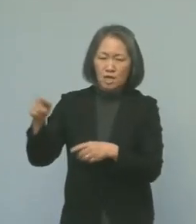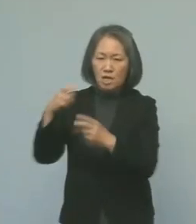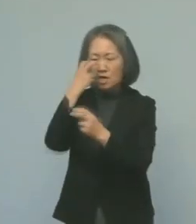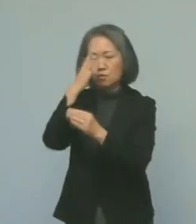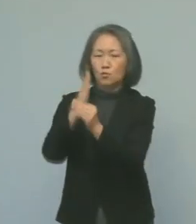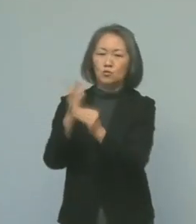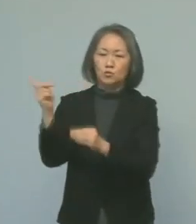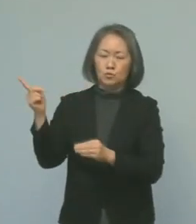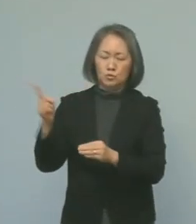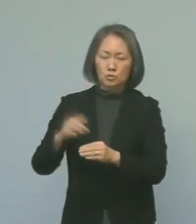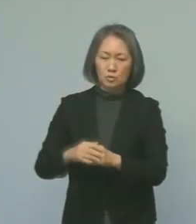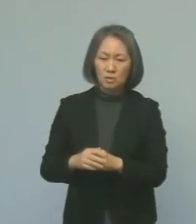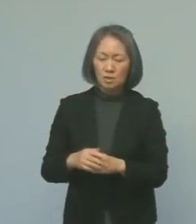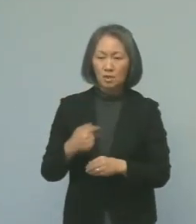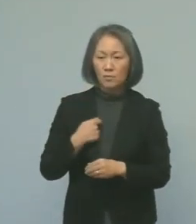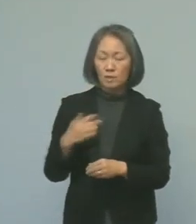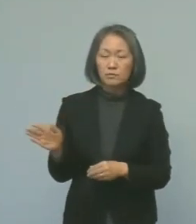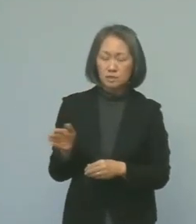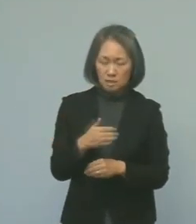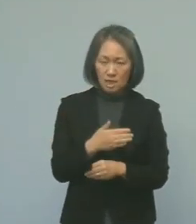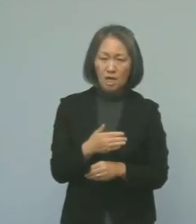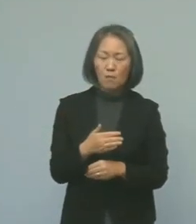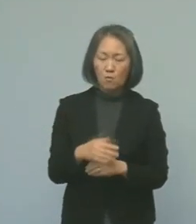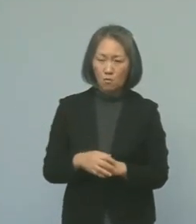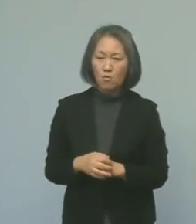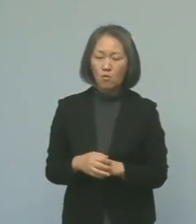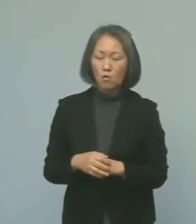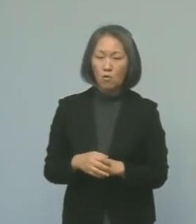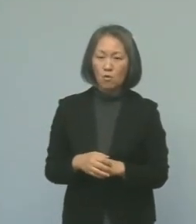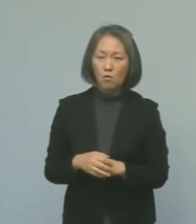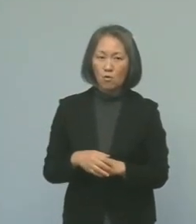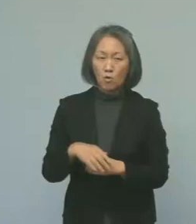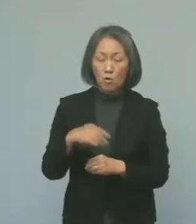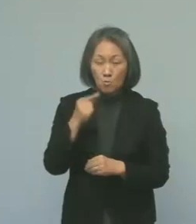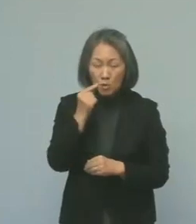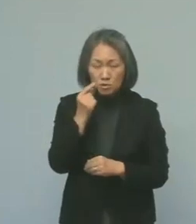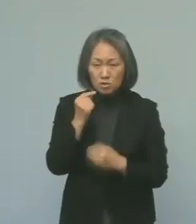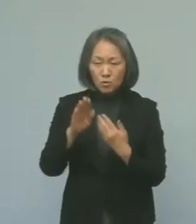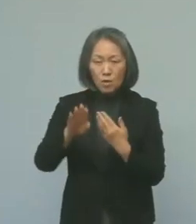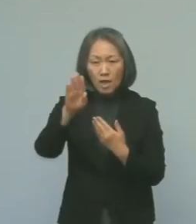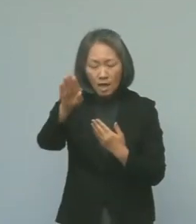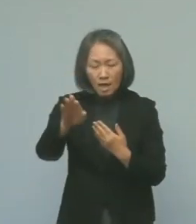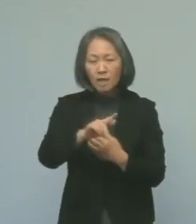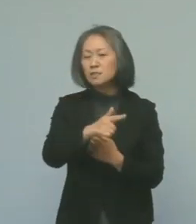ので、私からもこれから内部のこ